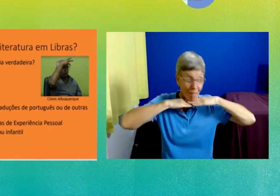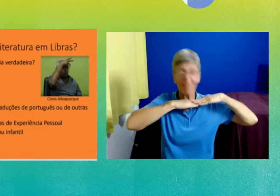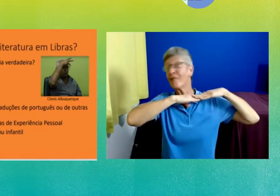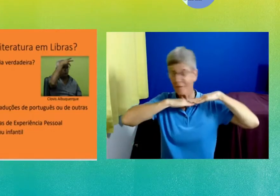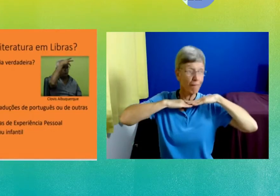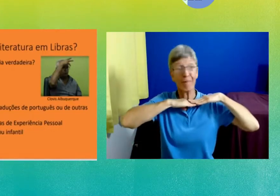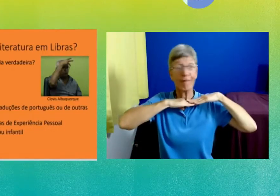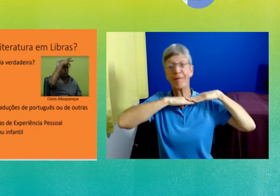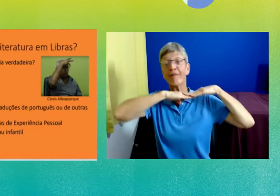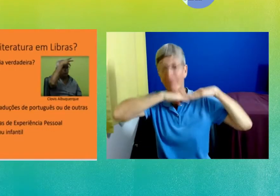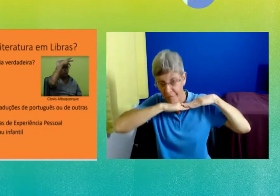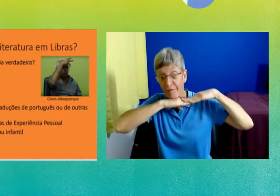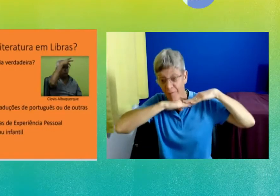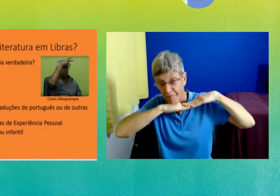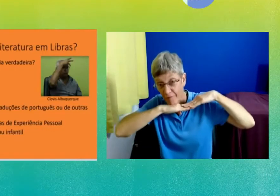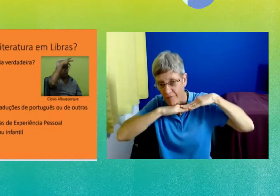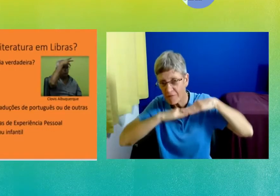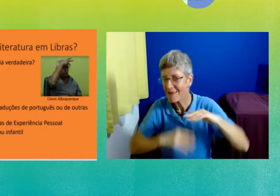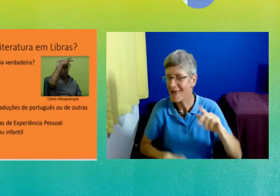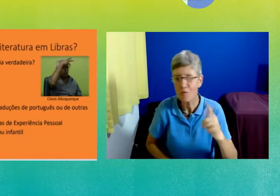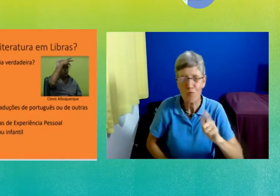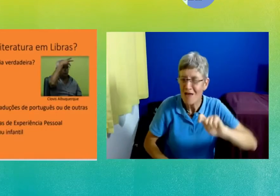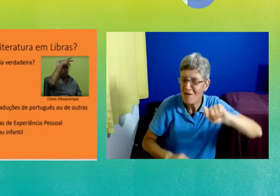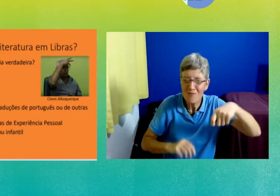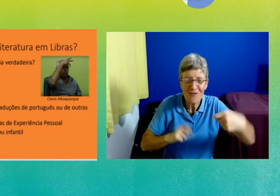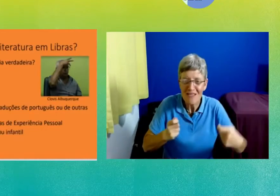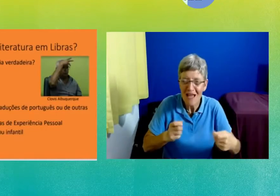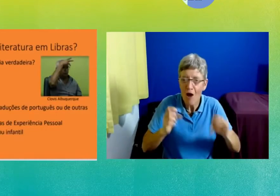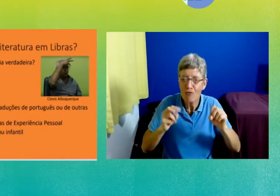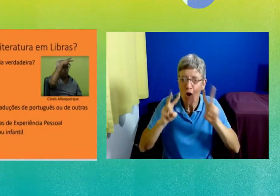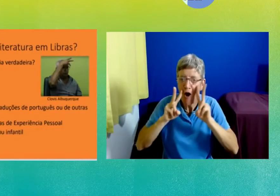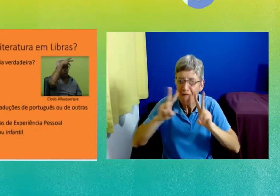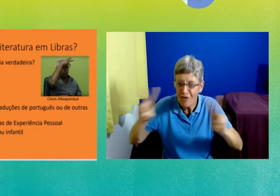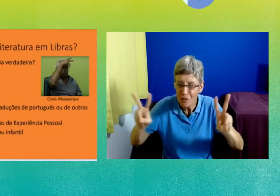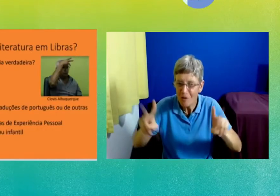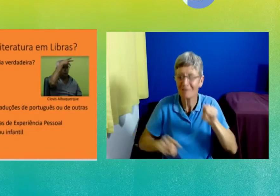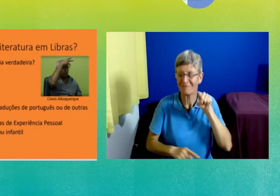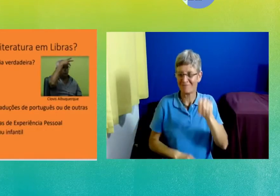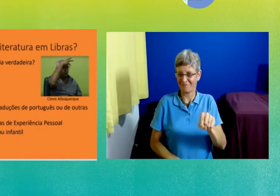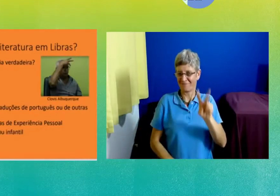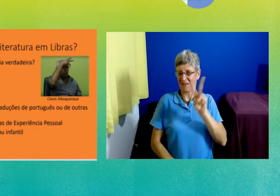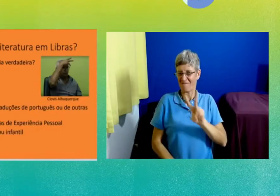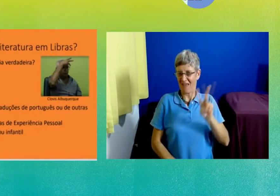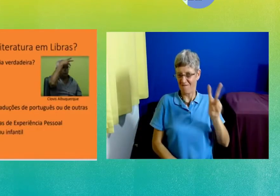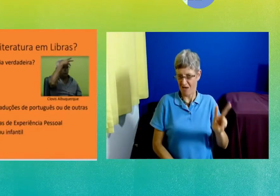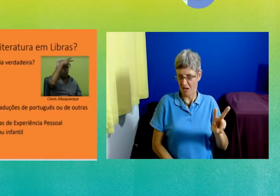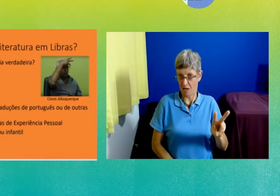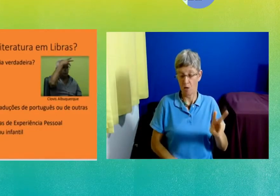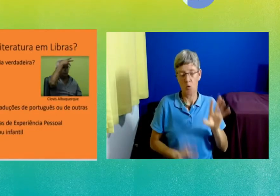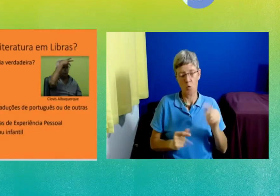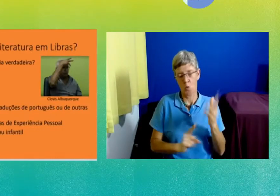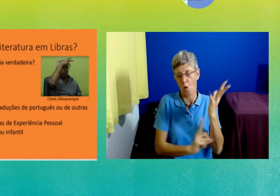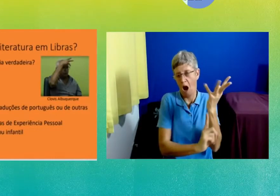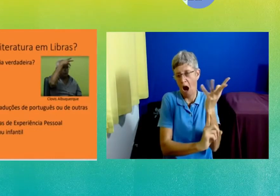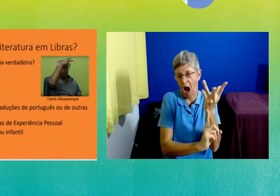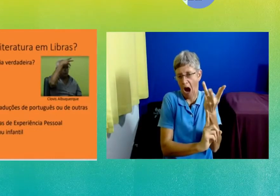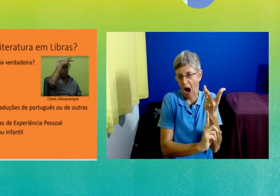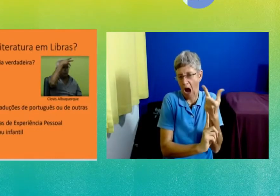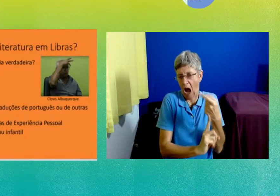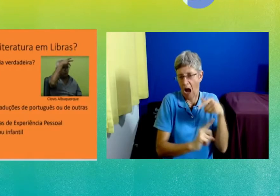ela pode igual, por exemplo, na Alemanha, né, a forma que é utilizada. Então, é muito visual mesmo.